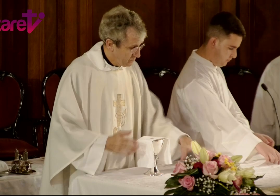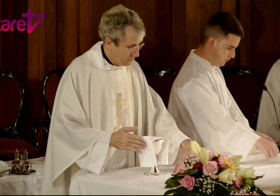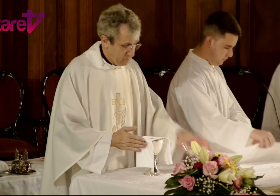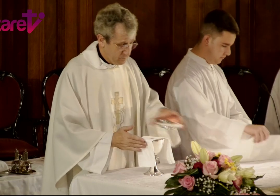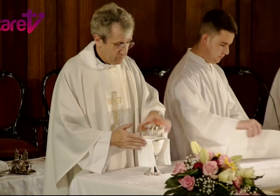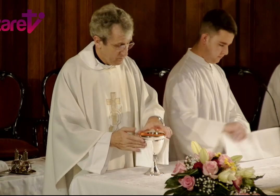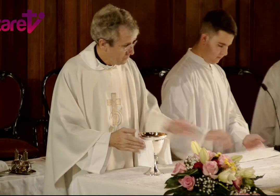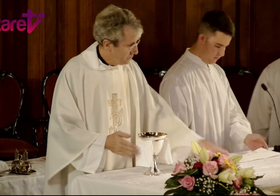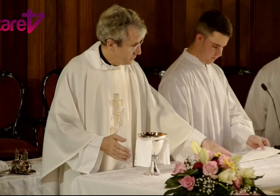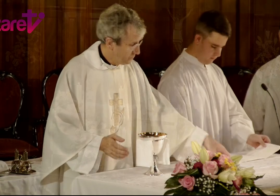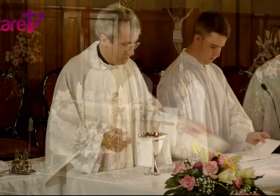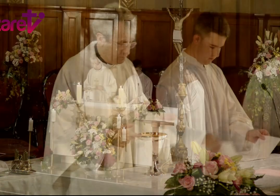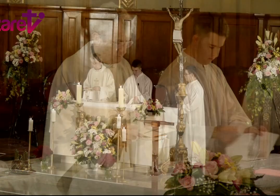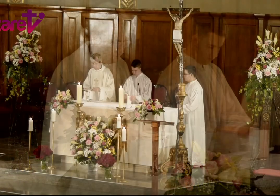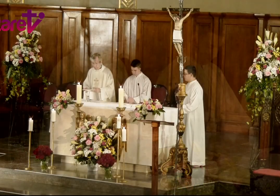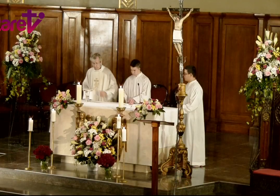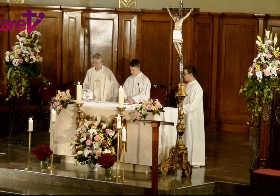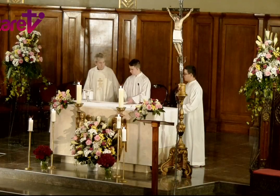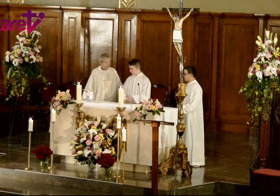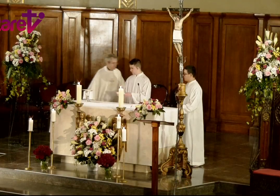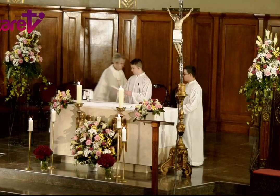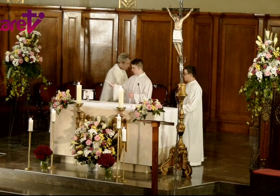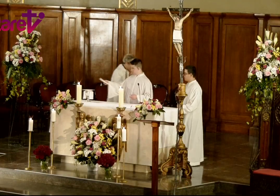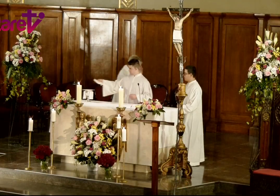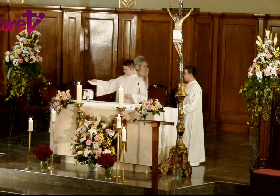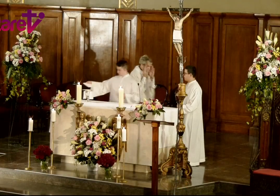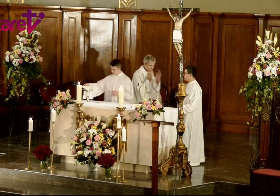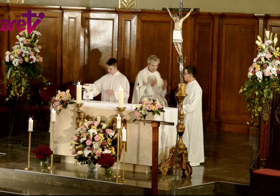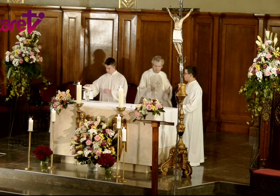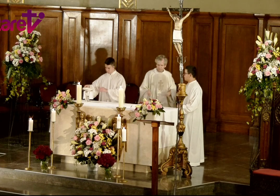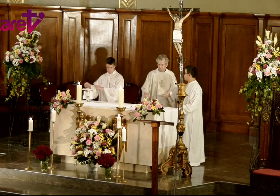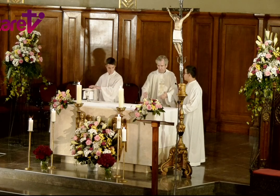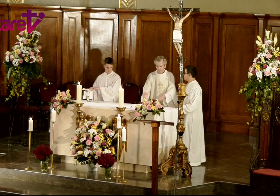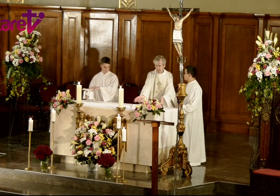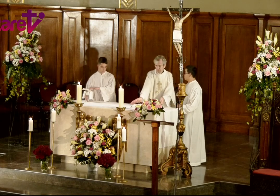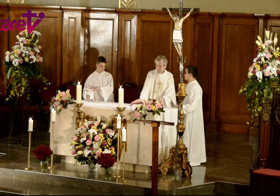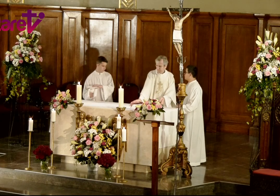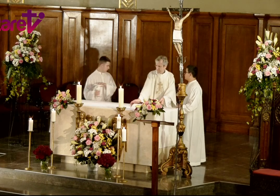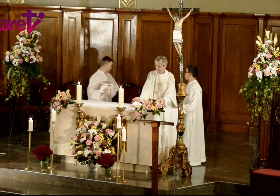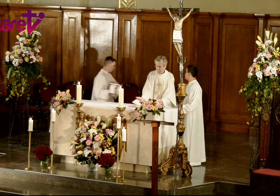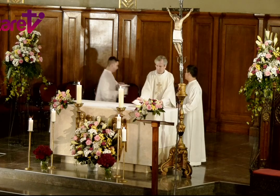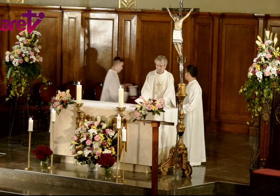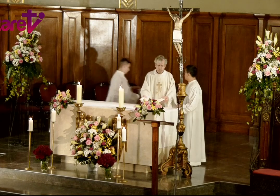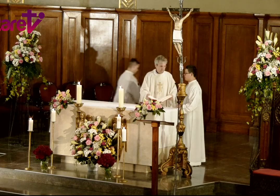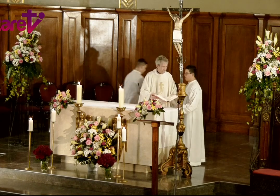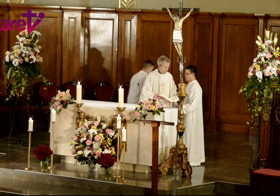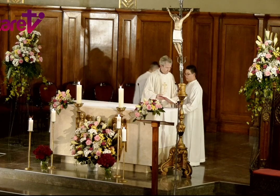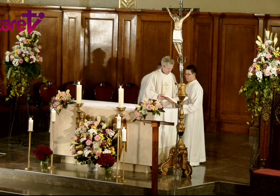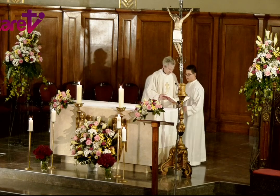cosas y deseo vivamente recibirte dentro de mi alma. Pero como no puedo hacerlo ahora